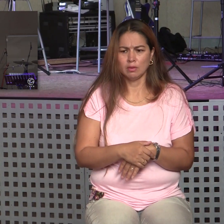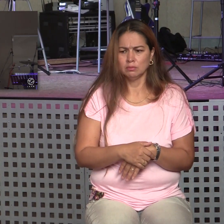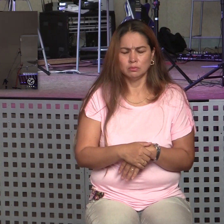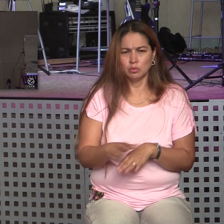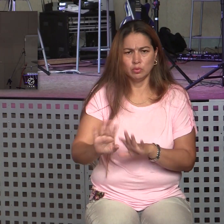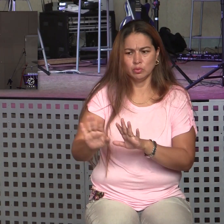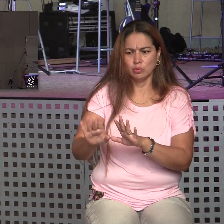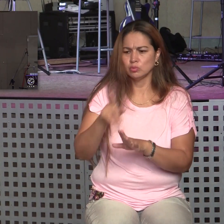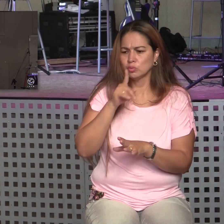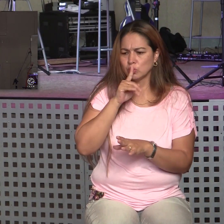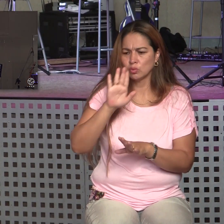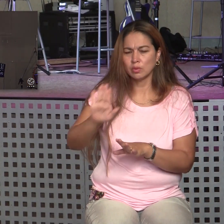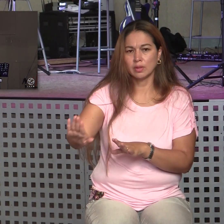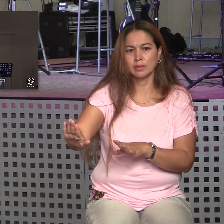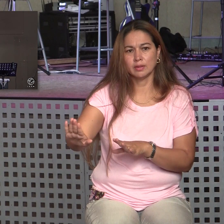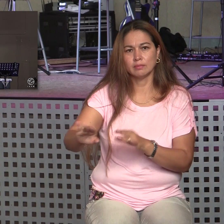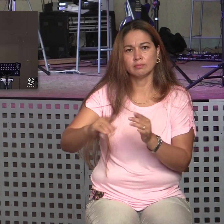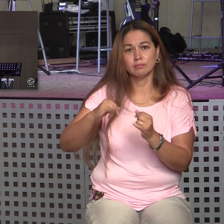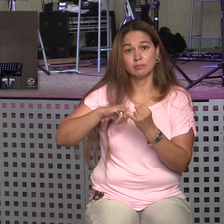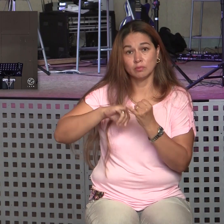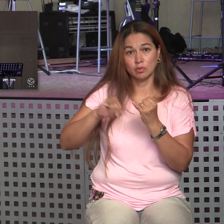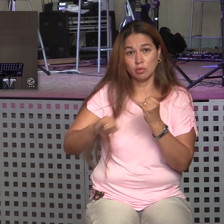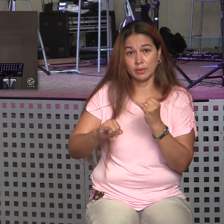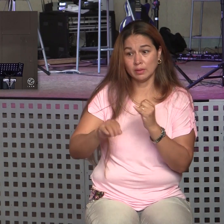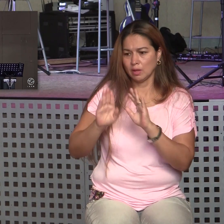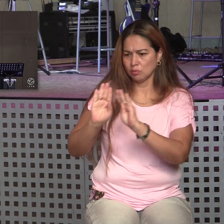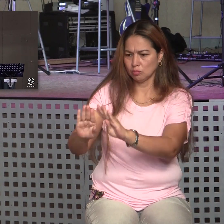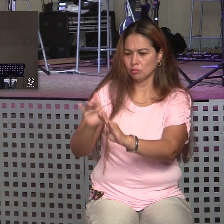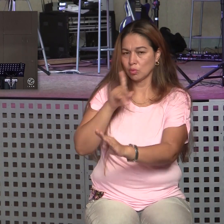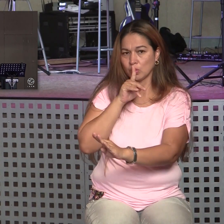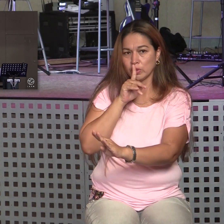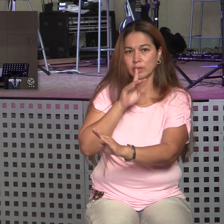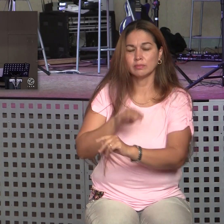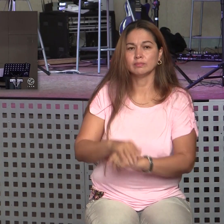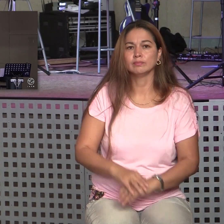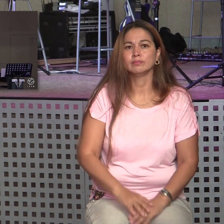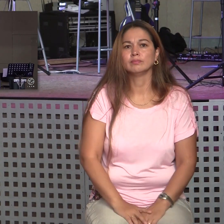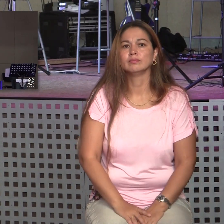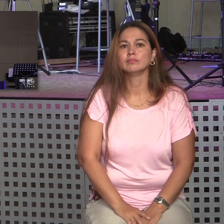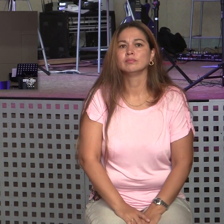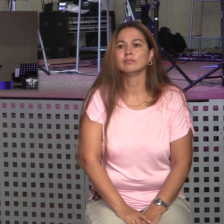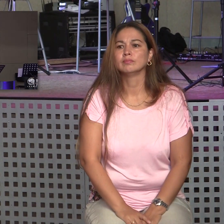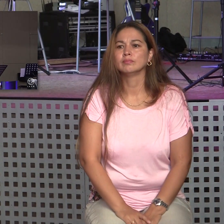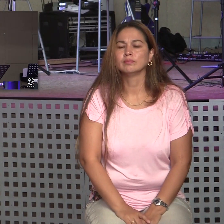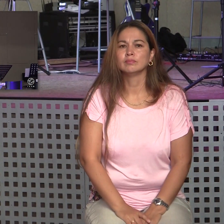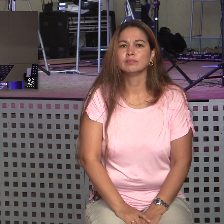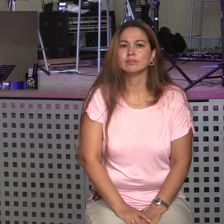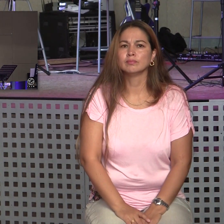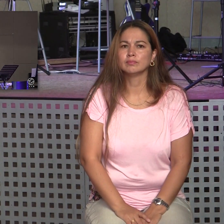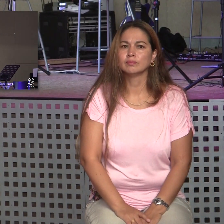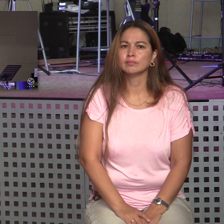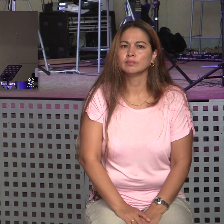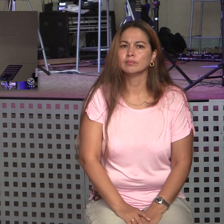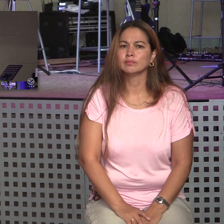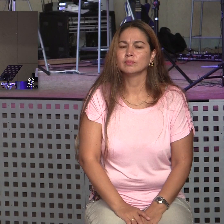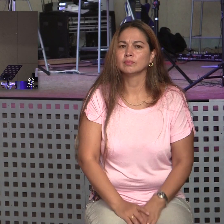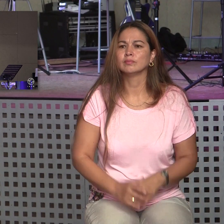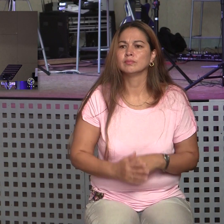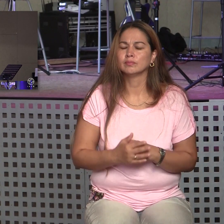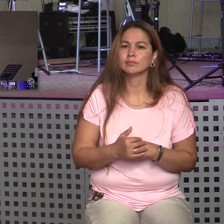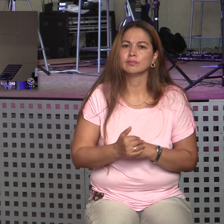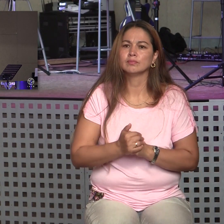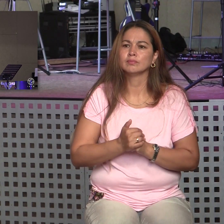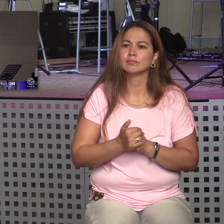la tormenta. Y segundo, hablemosle a la tormenta. Es tan importante uno